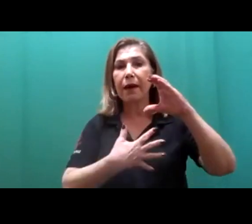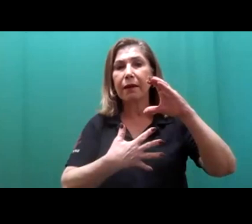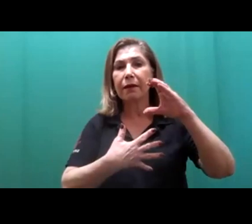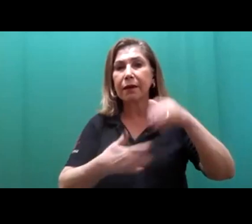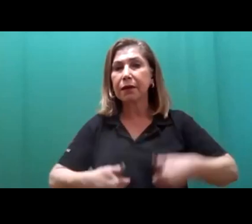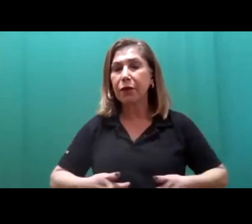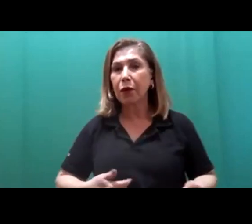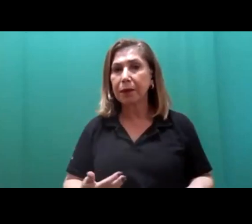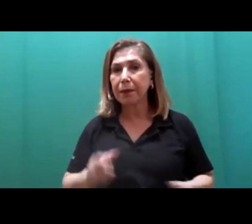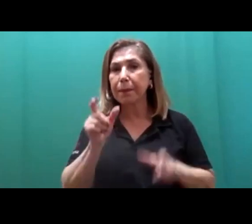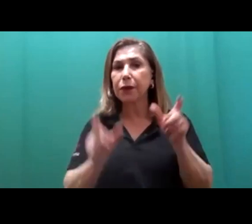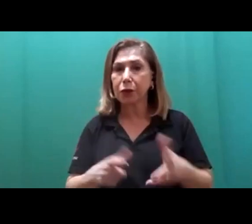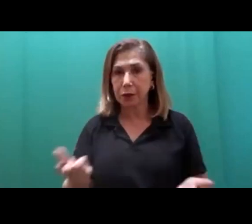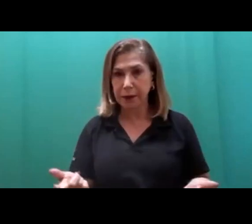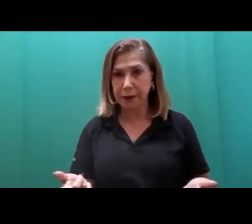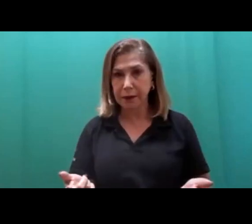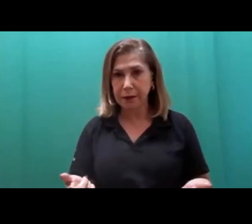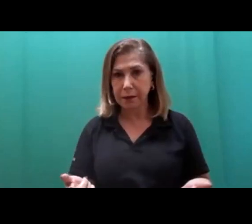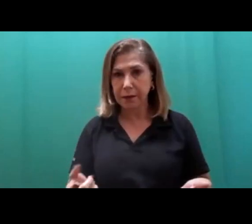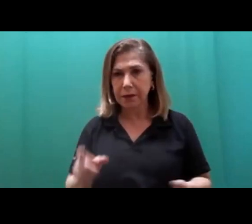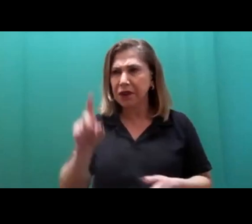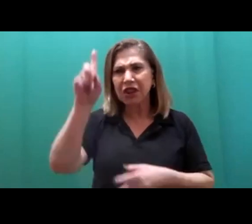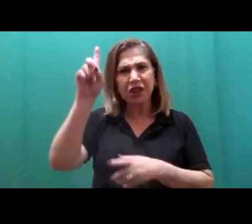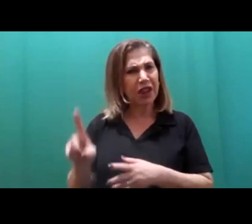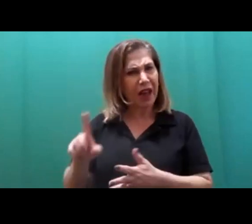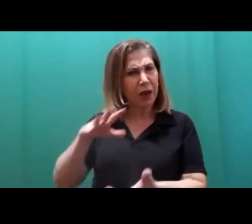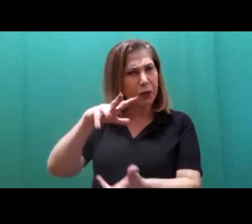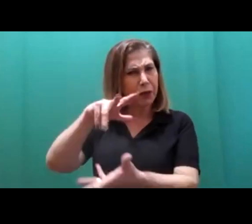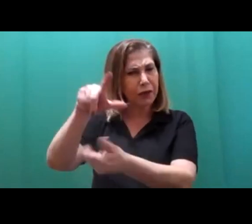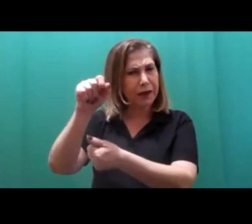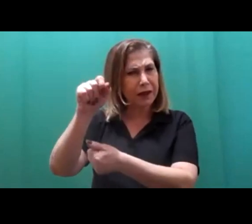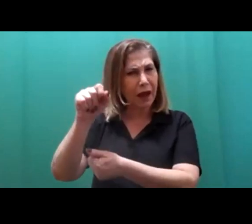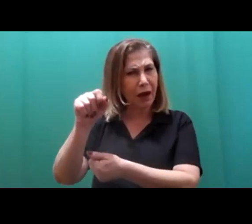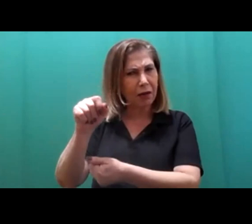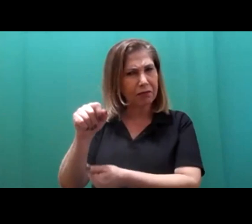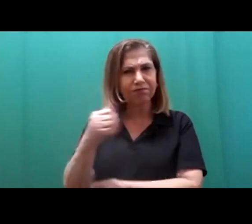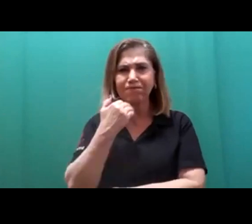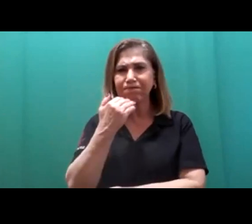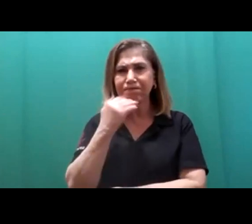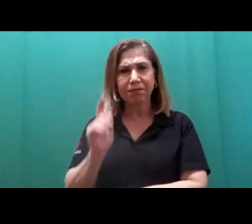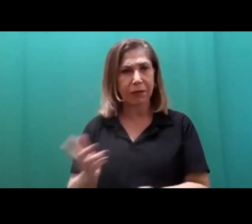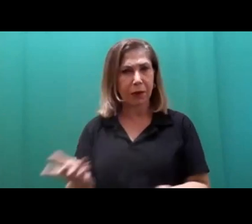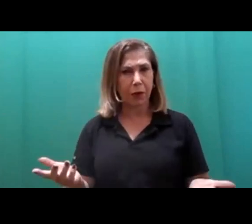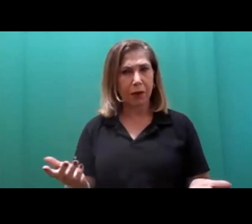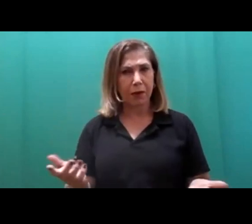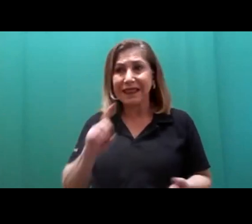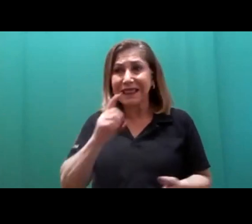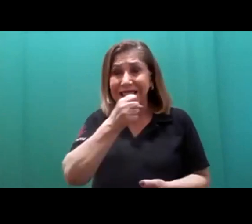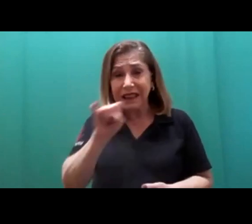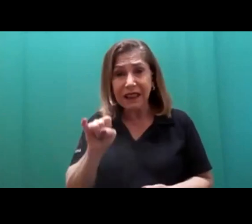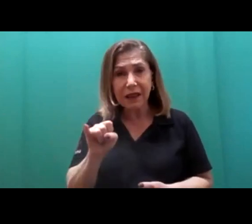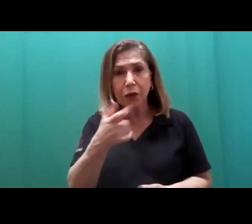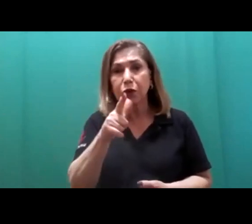é. Não é, isso é uma falácia. A alimentação não é um direito universal, porque se fosse, não tinha gente com fome. Qual